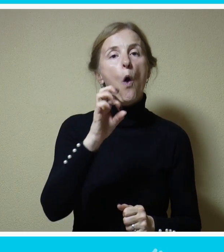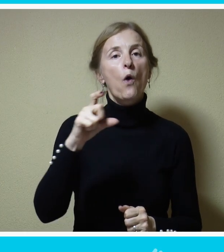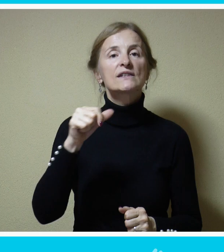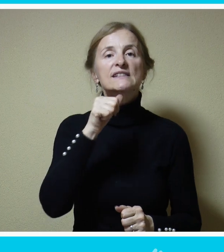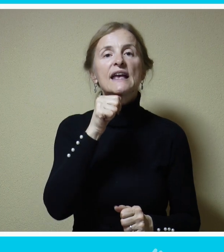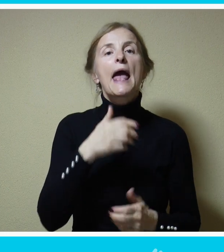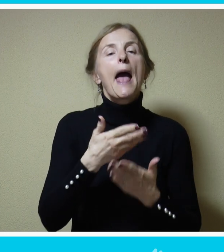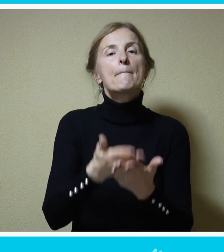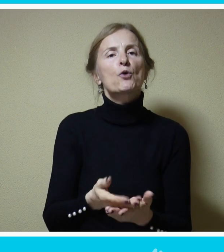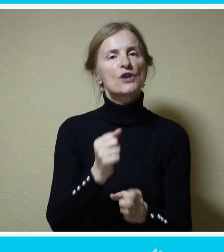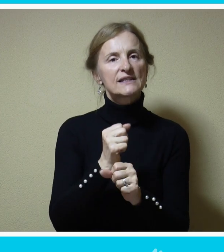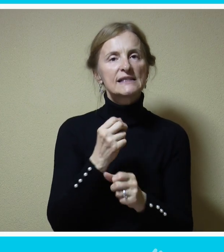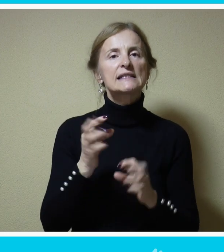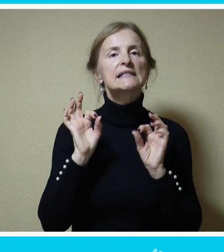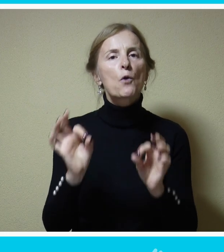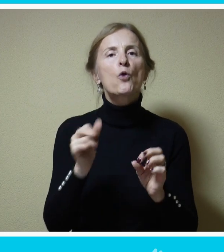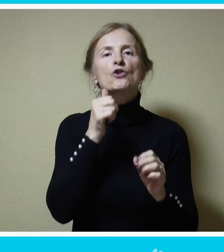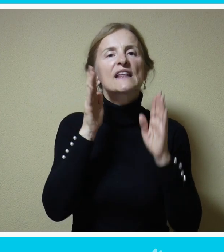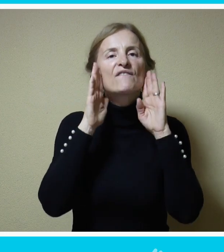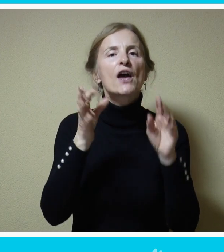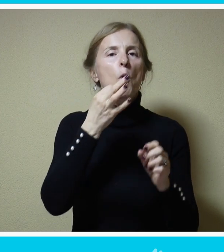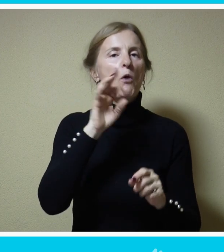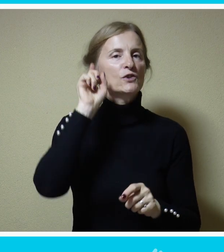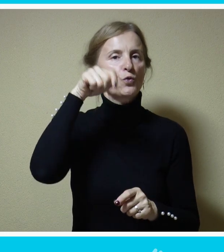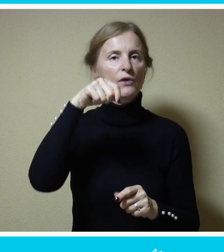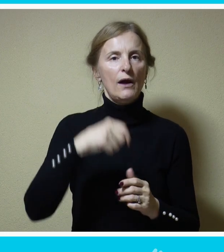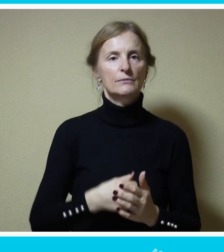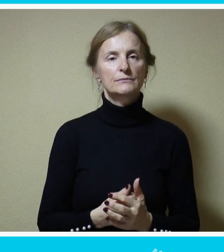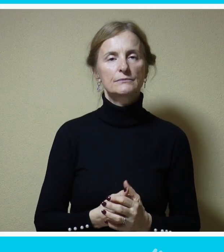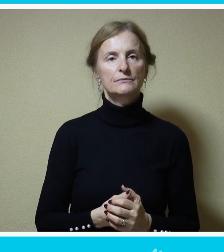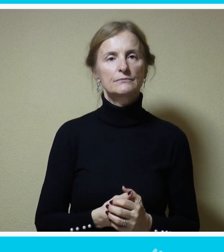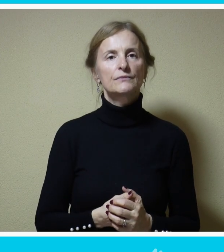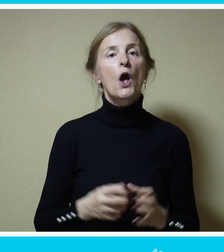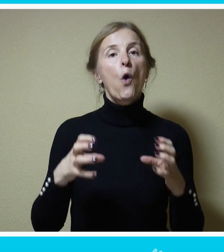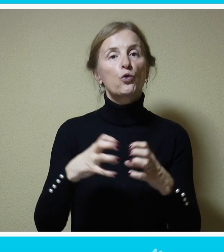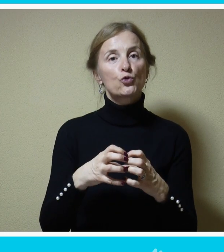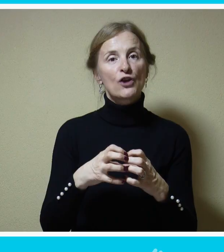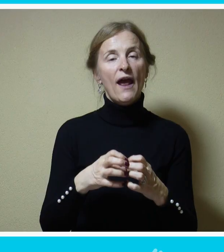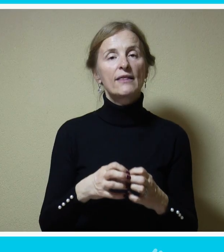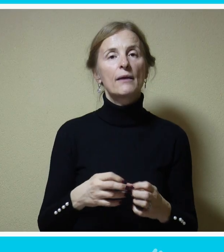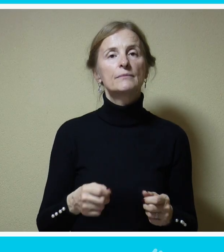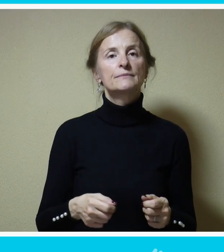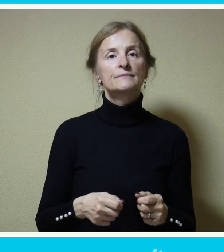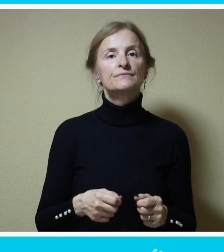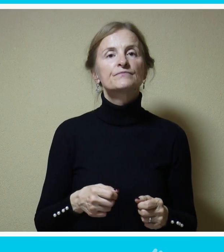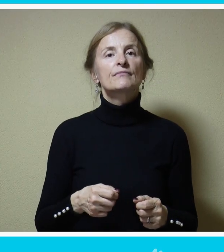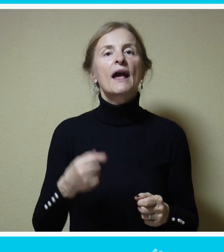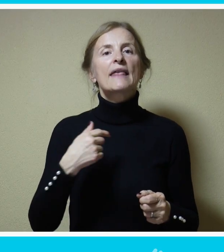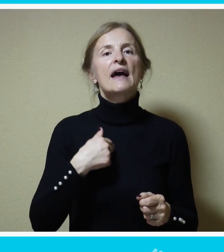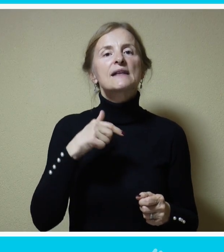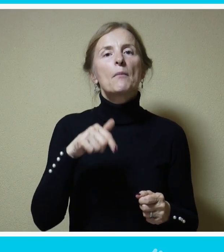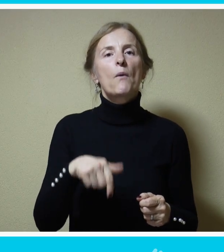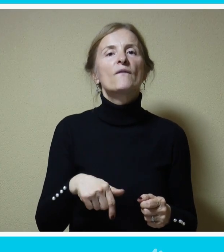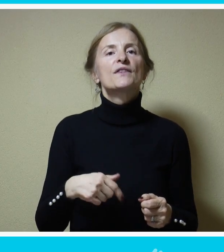sa invaliditetom pruža sigurnost i veru u bolje sutra. Udruženje je kao i ova